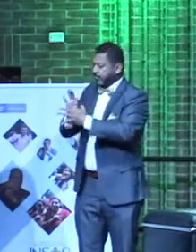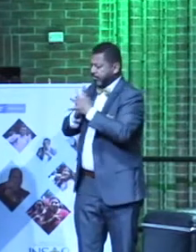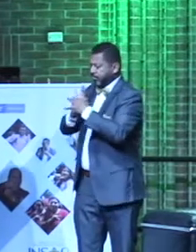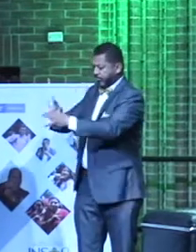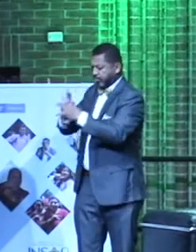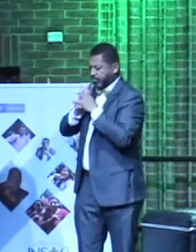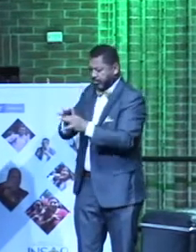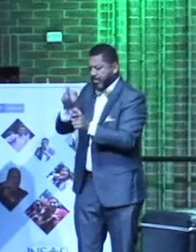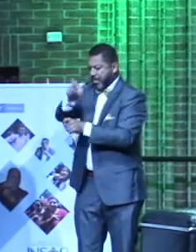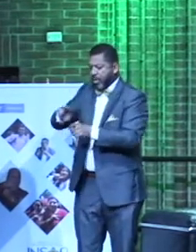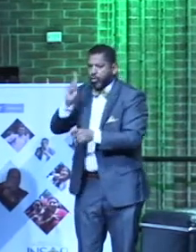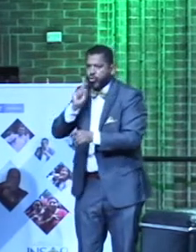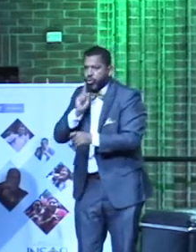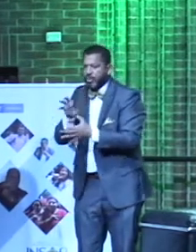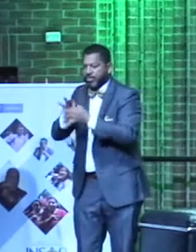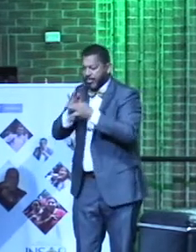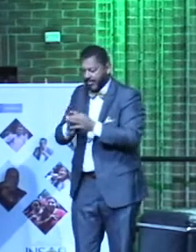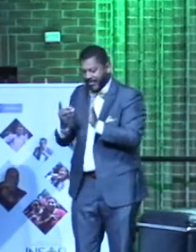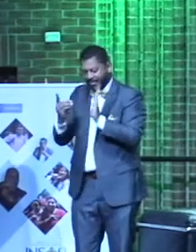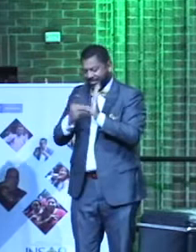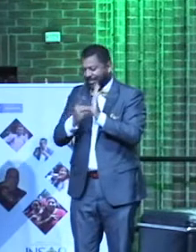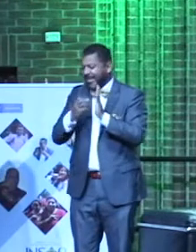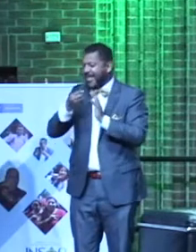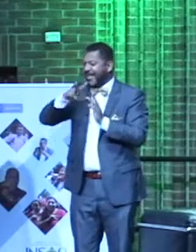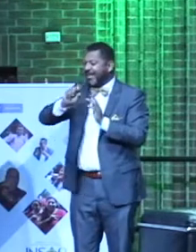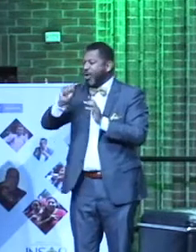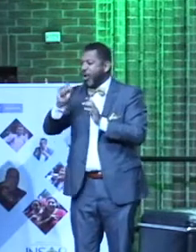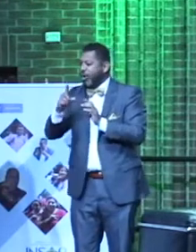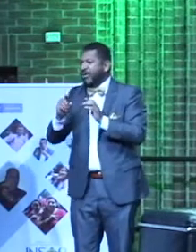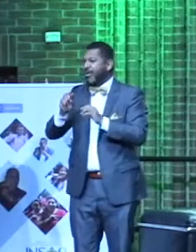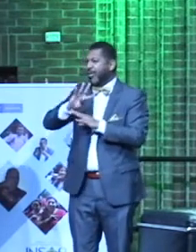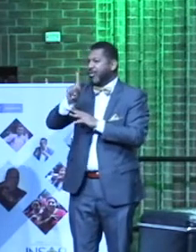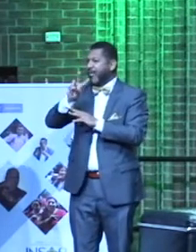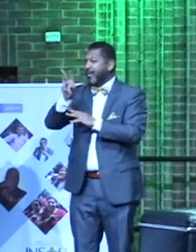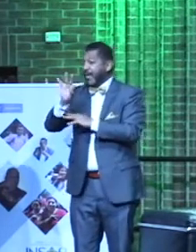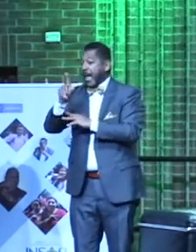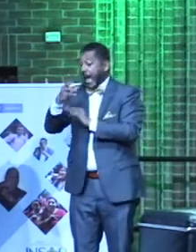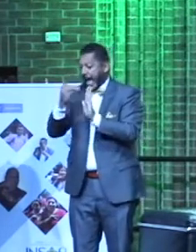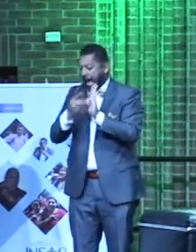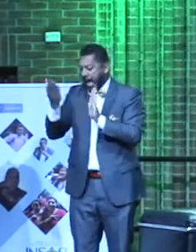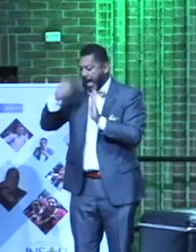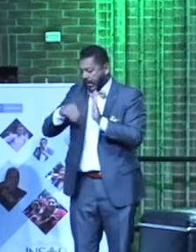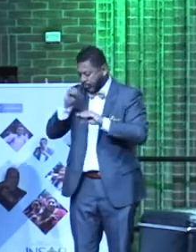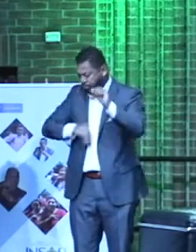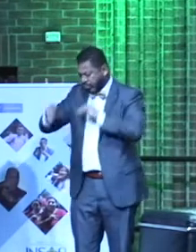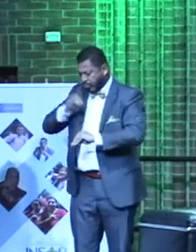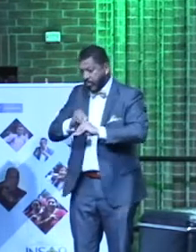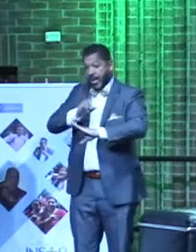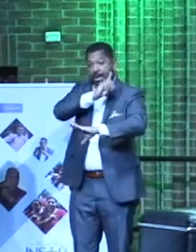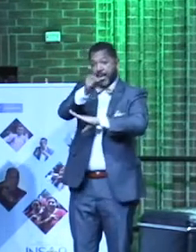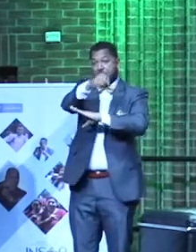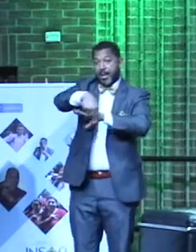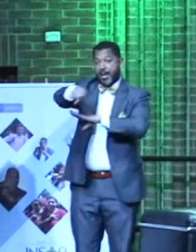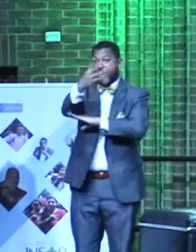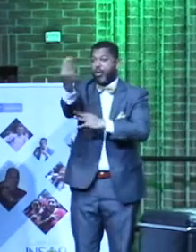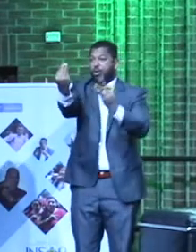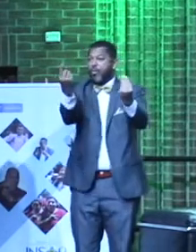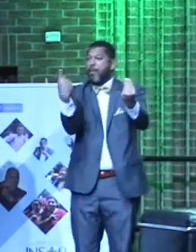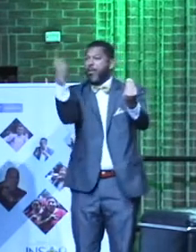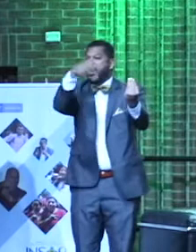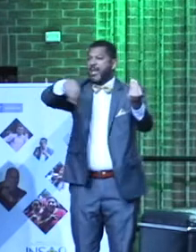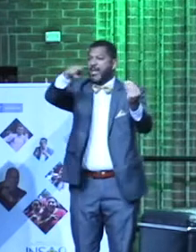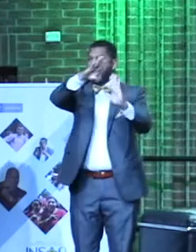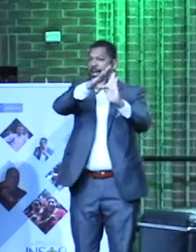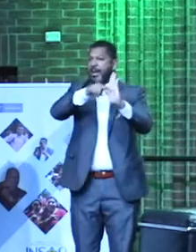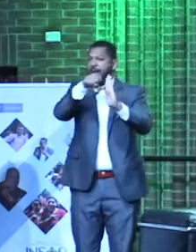incidencia de la sociedad civil, que fue el decreto 1711 y el 4123, que le ordena a los partidos políticos y